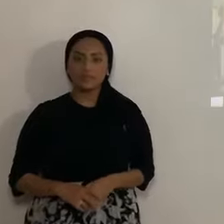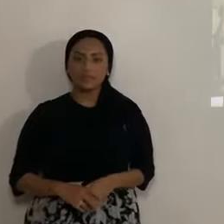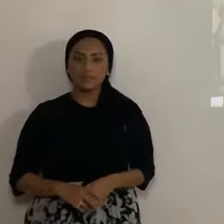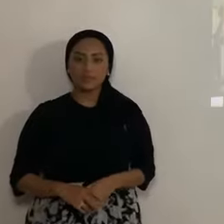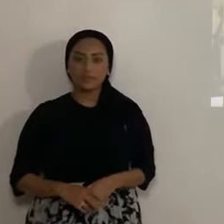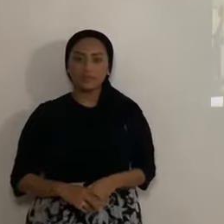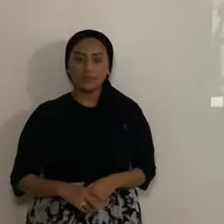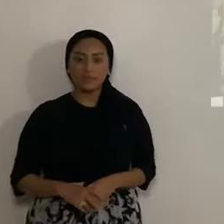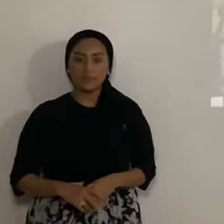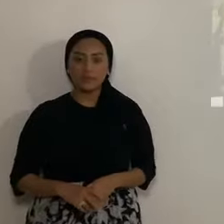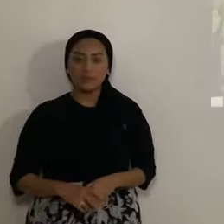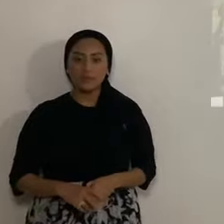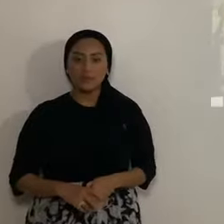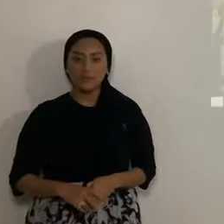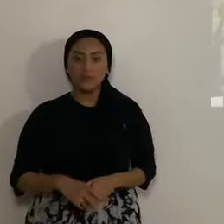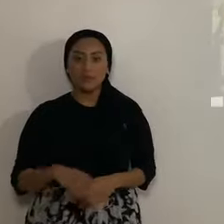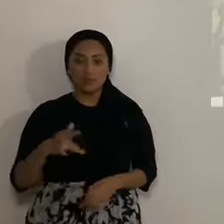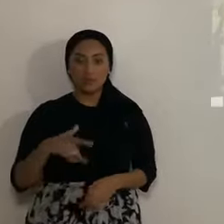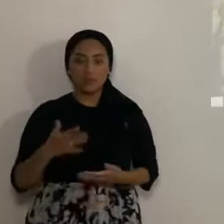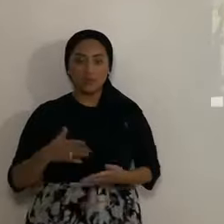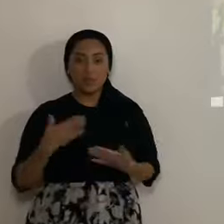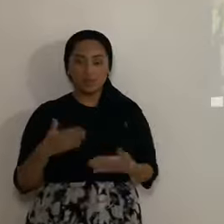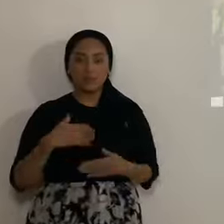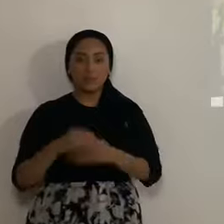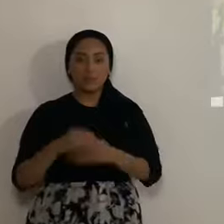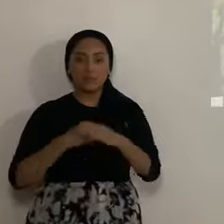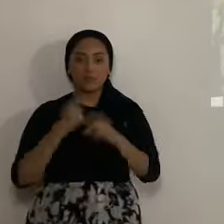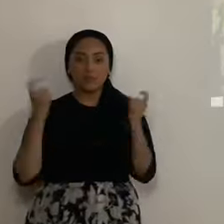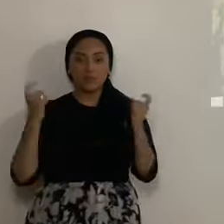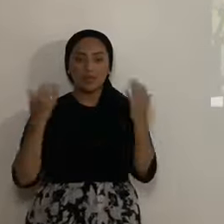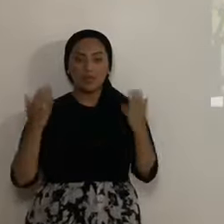para que los te estás gozando, aleluya,